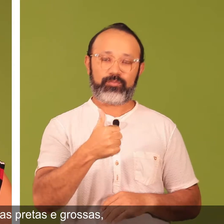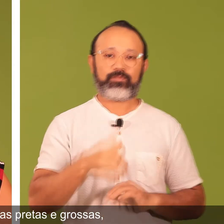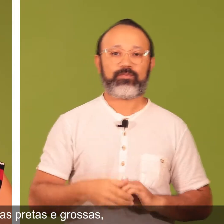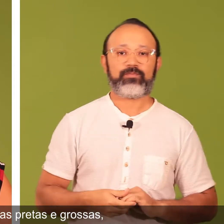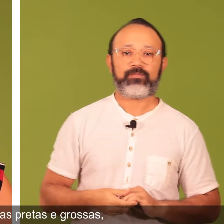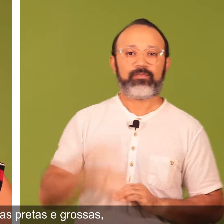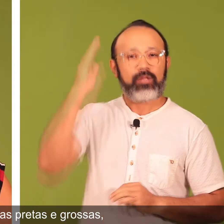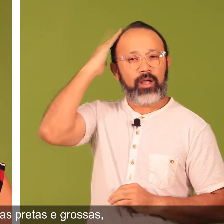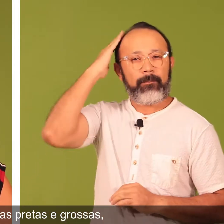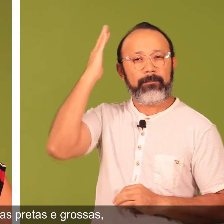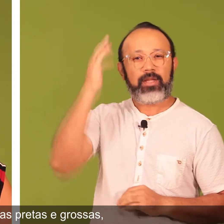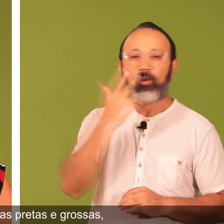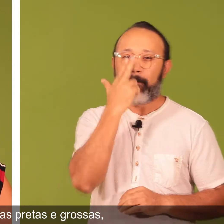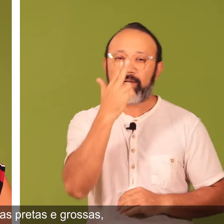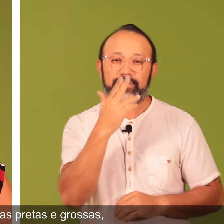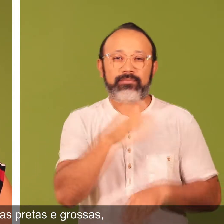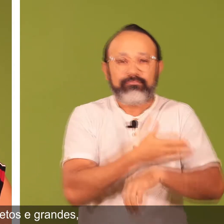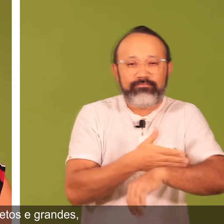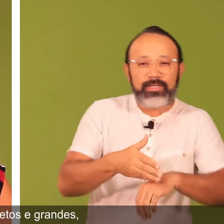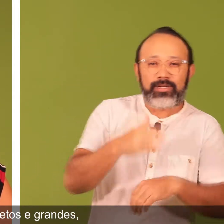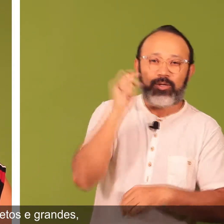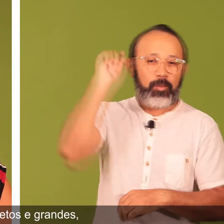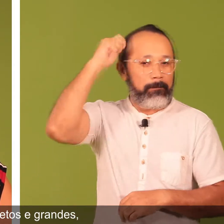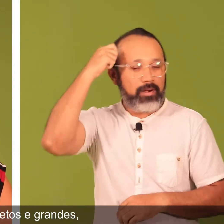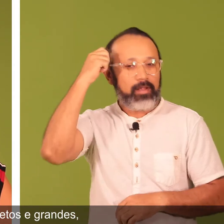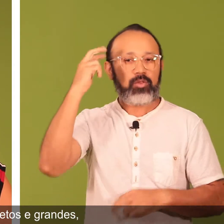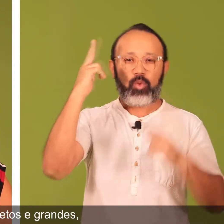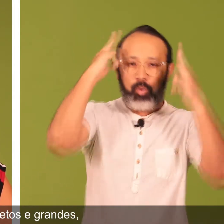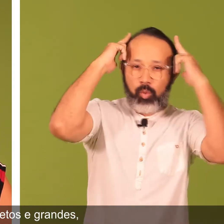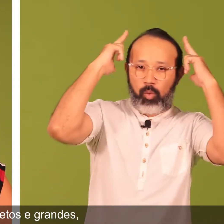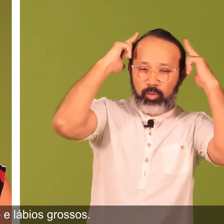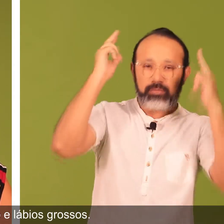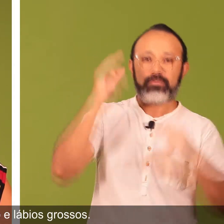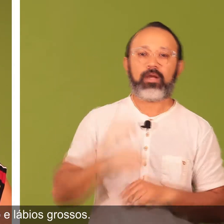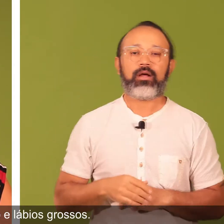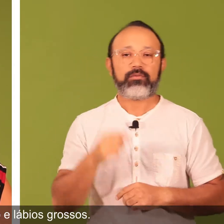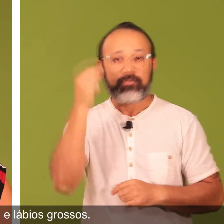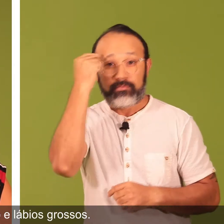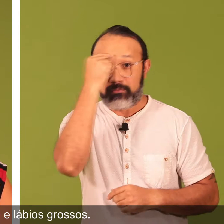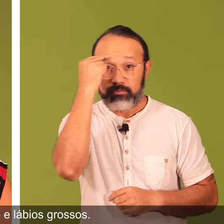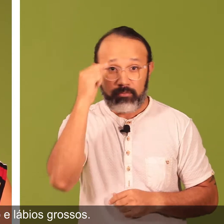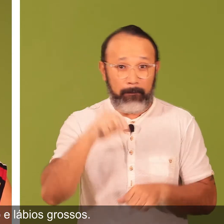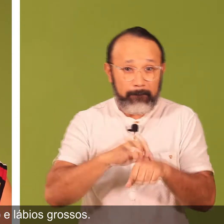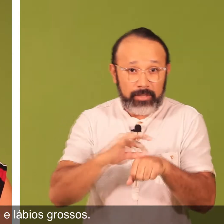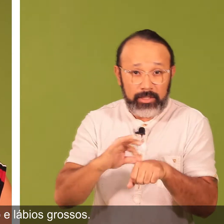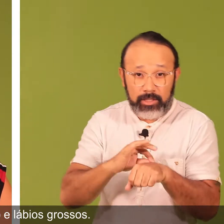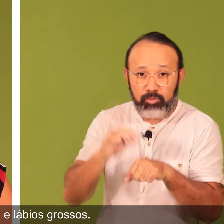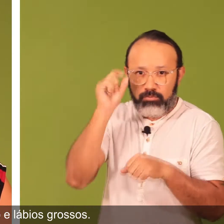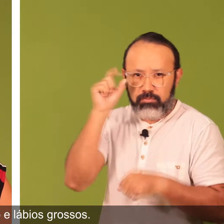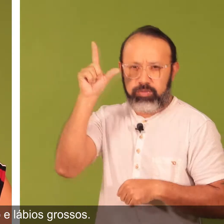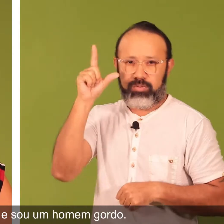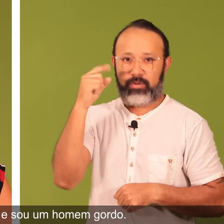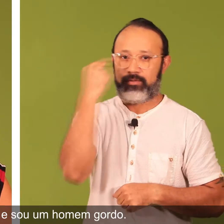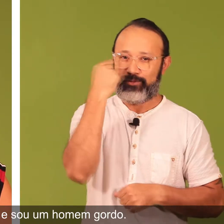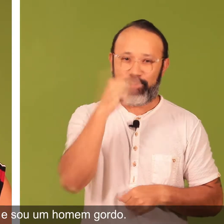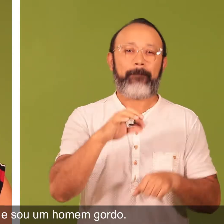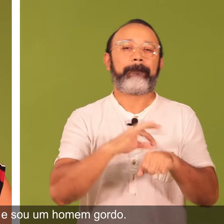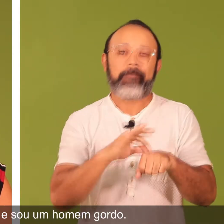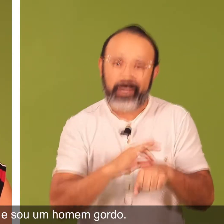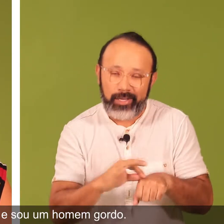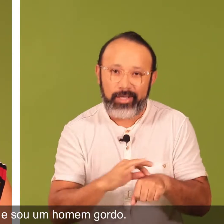moicano sobrancelhas pretas e grossas olhos pretos e grandes nariz Largo e lábios grossos